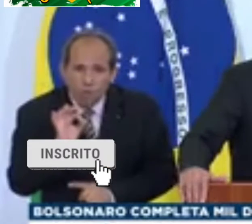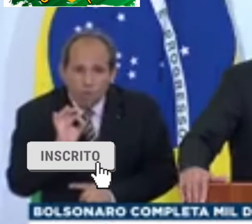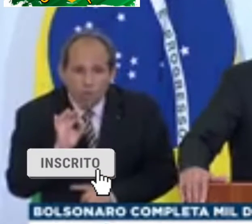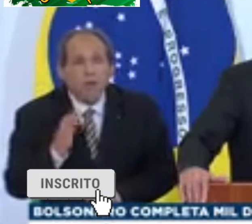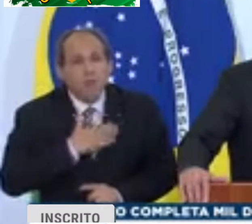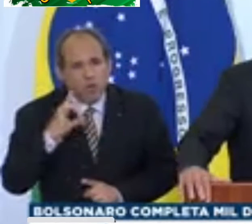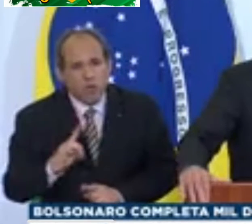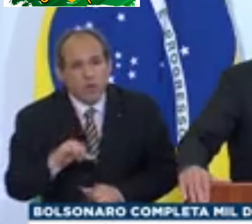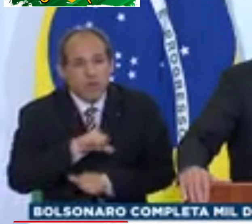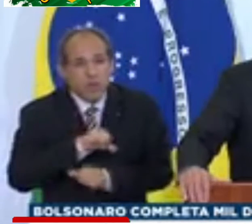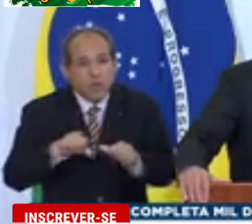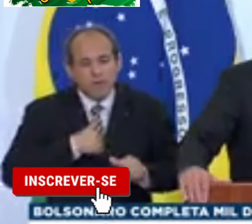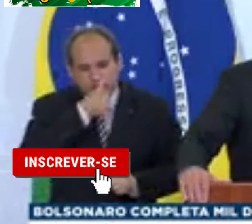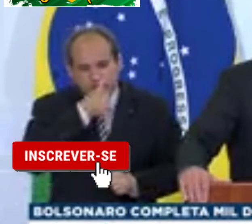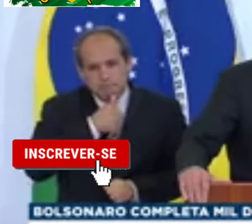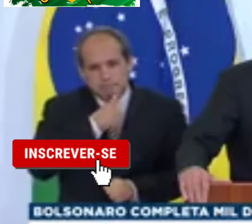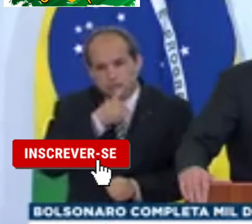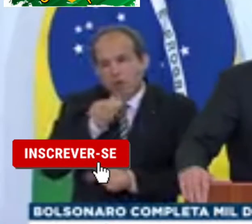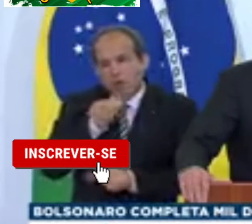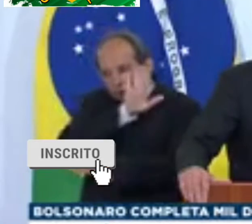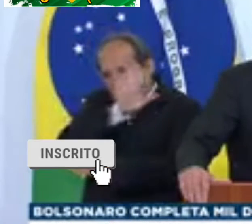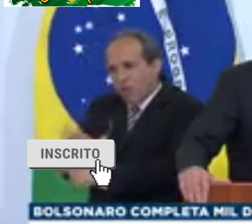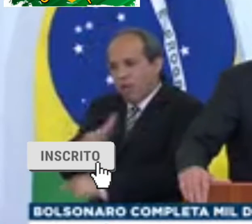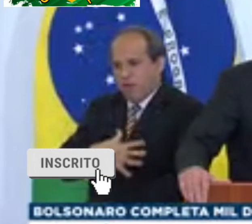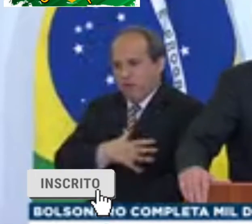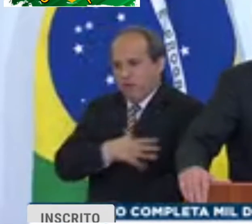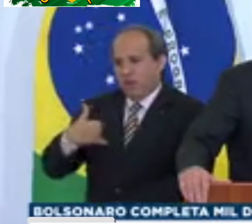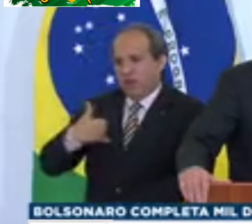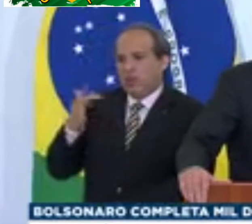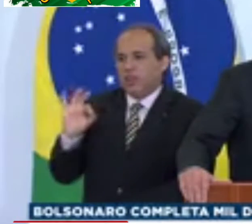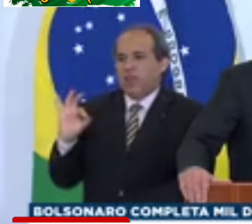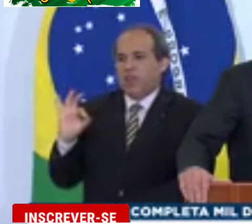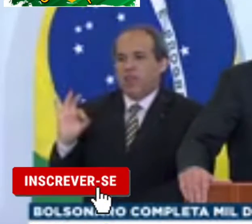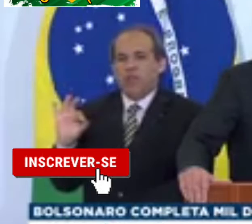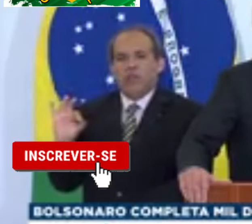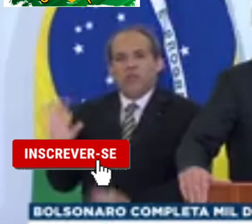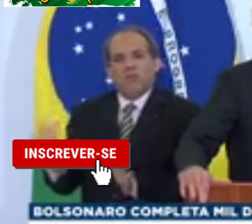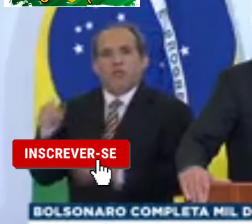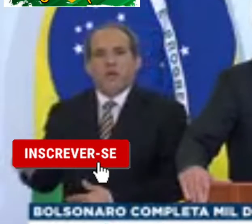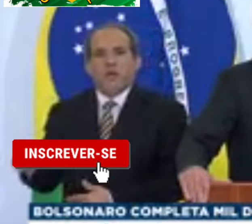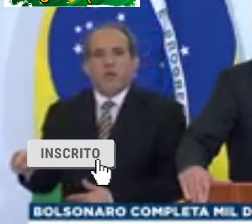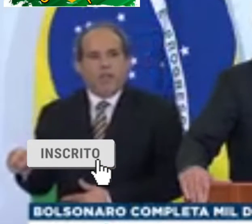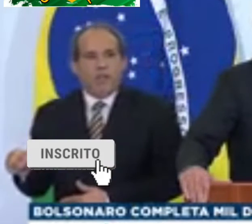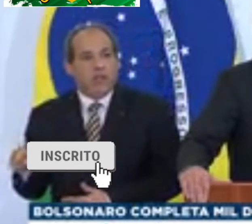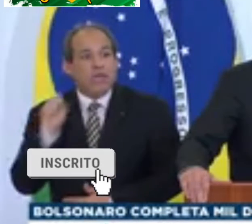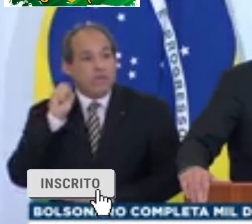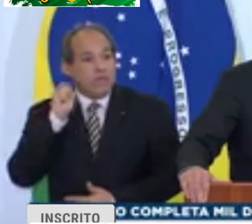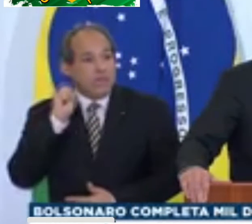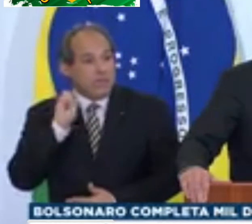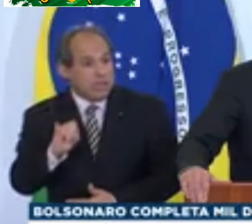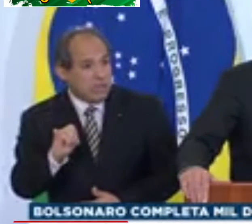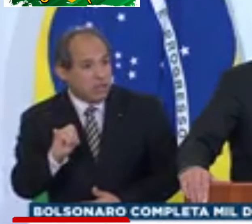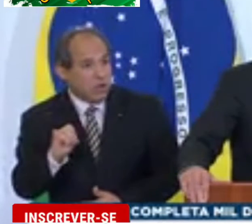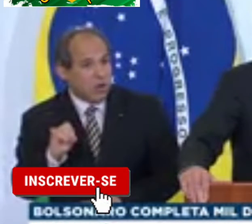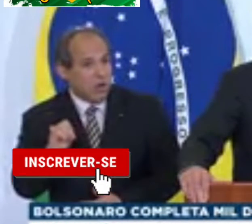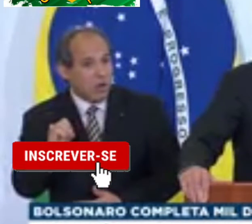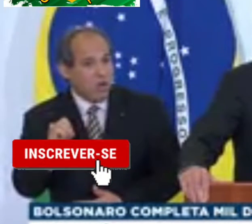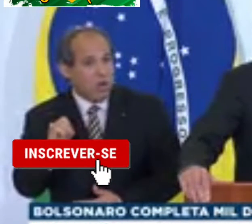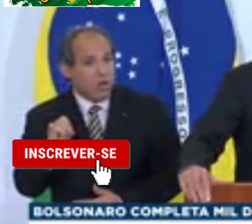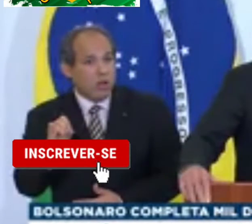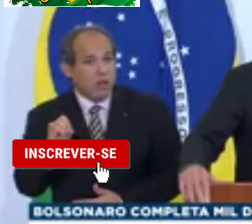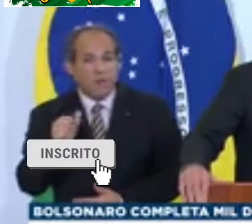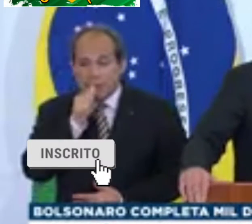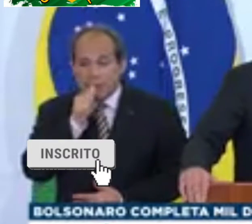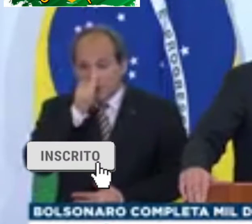Estou fazendo isso pela minha filha de 10 anos de idade. Se não fosse isso, não estaria